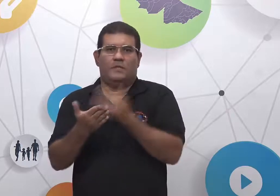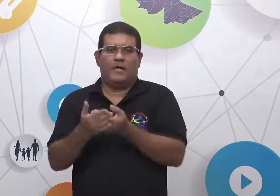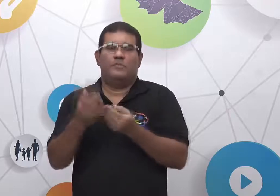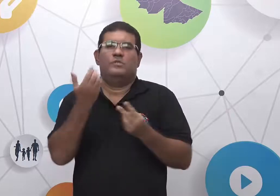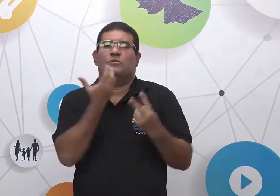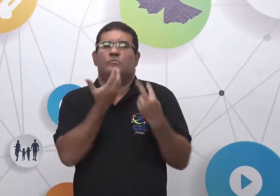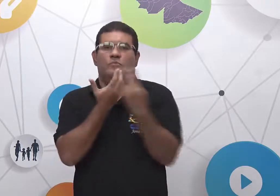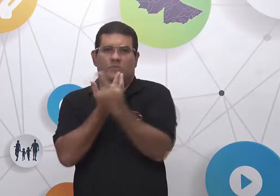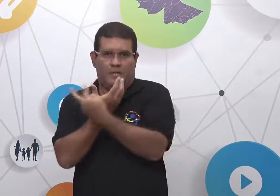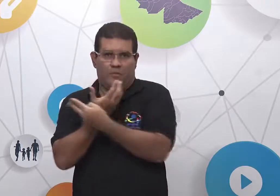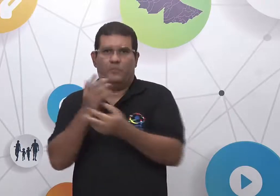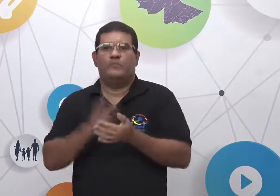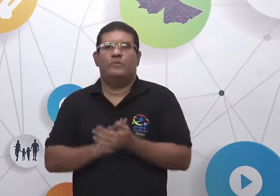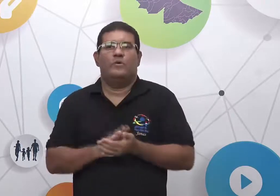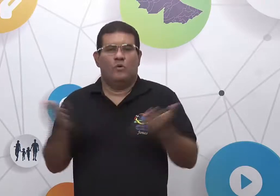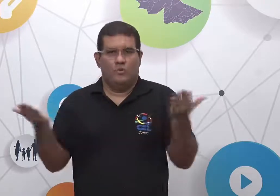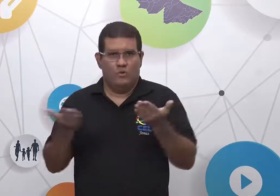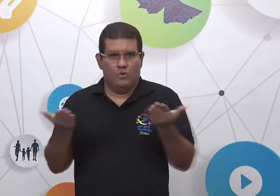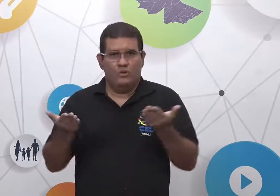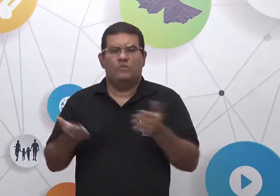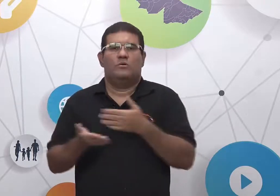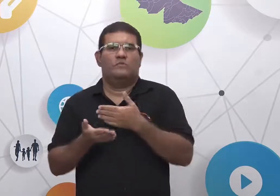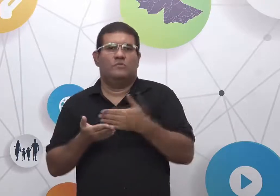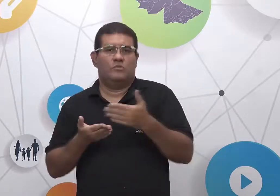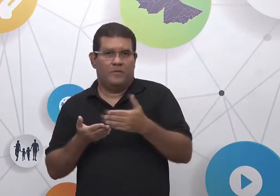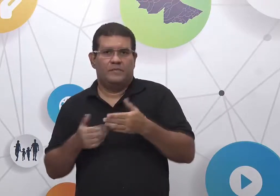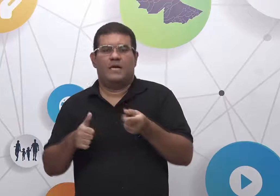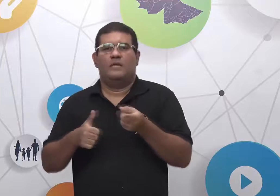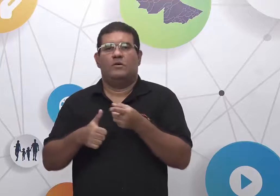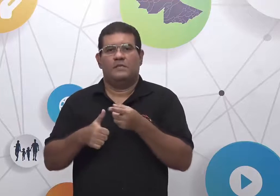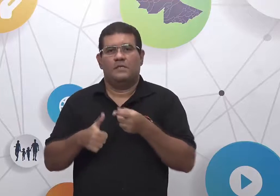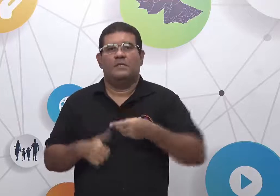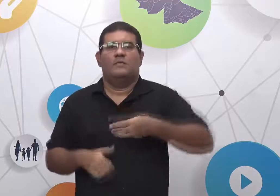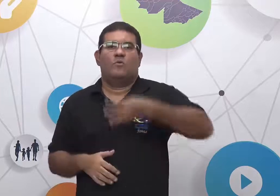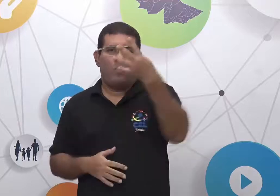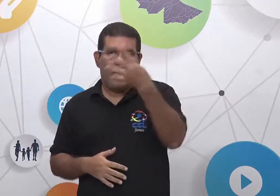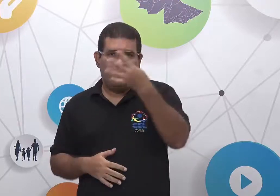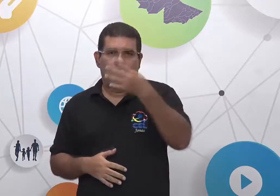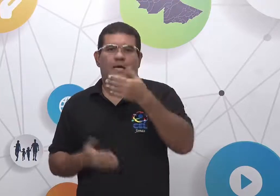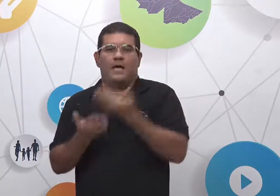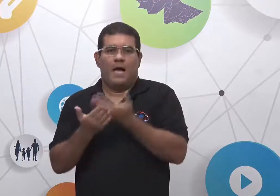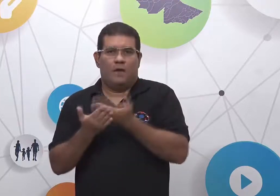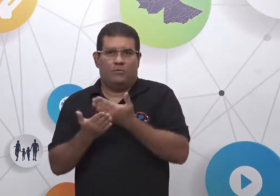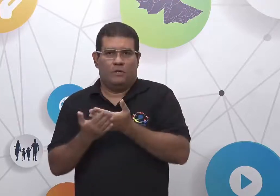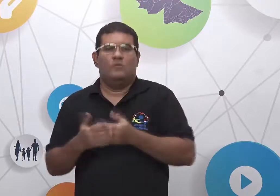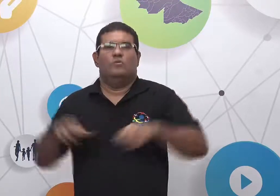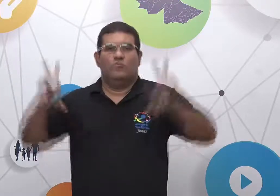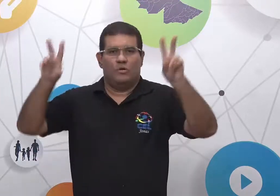intérprete do céu hoje nós vamos começar a nossa quarta aula o